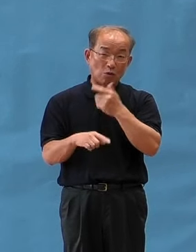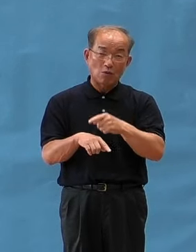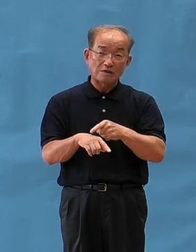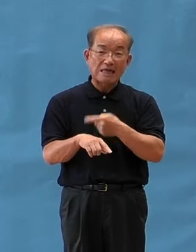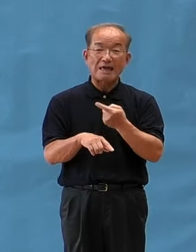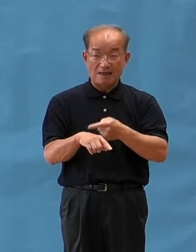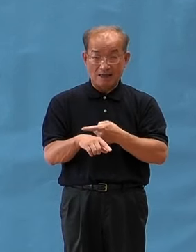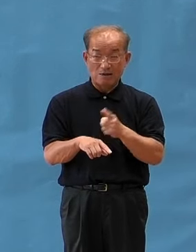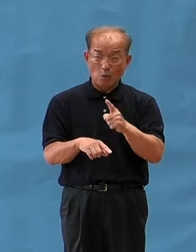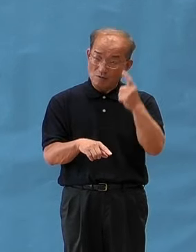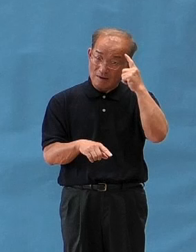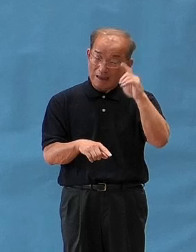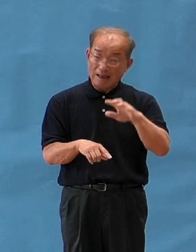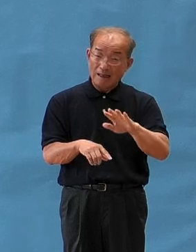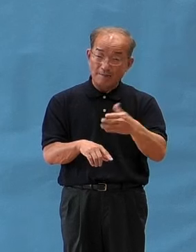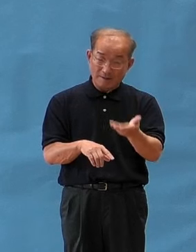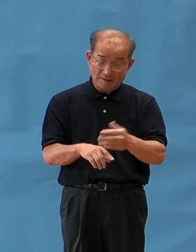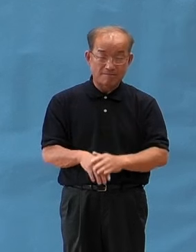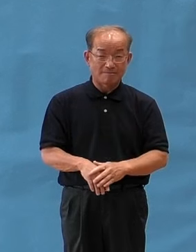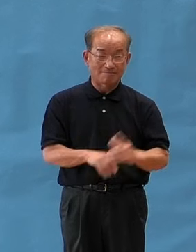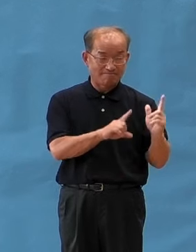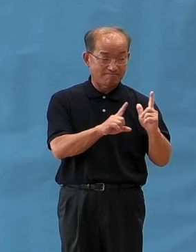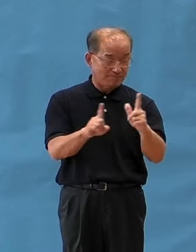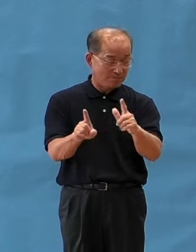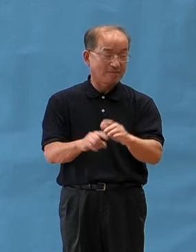どういうふうに認識してますでしょうか。